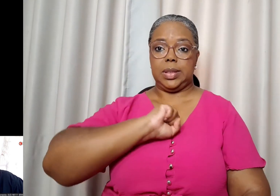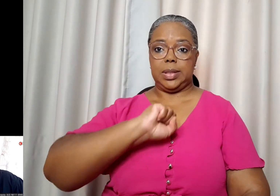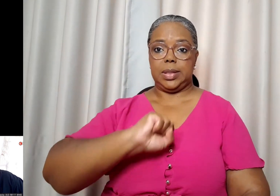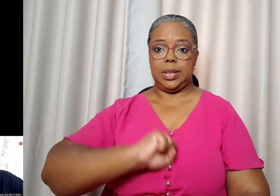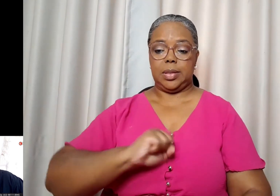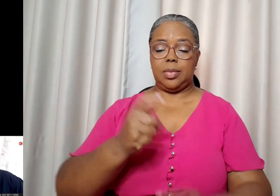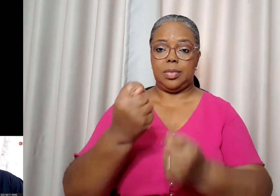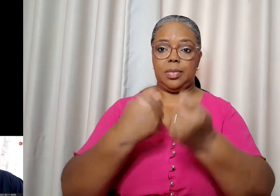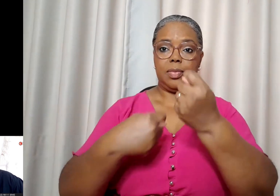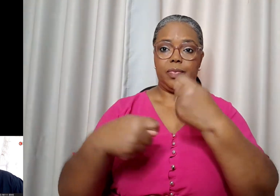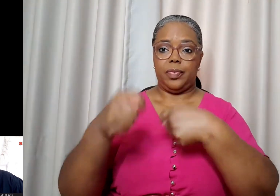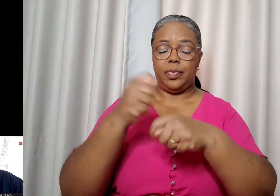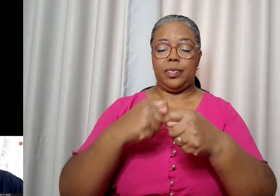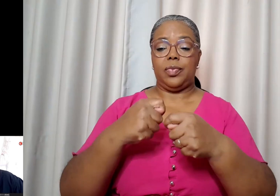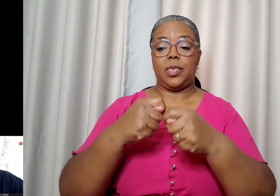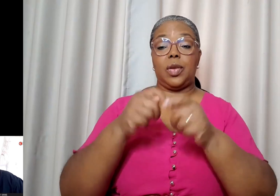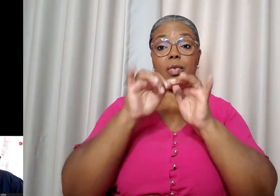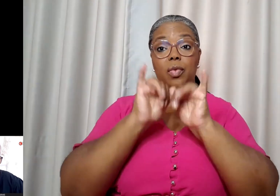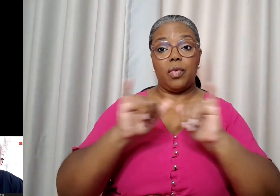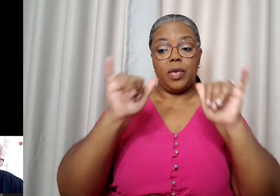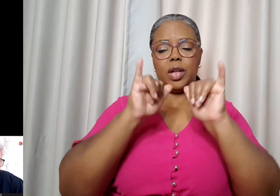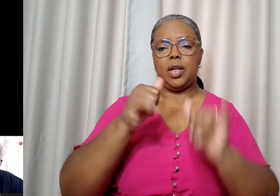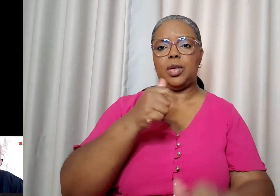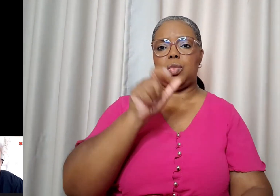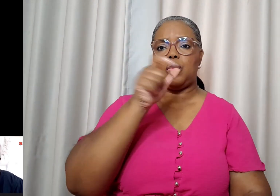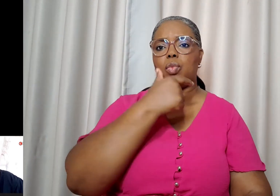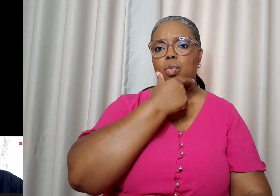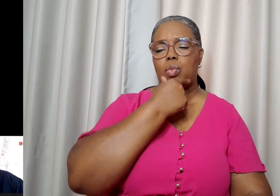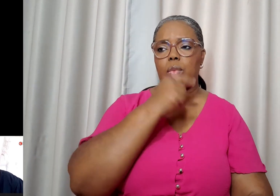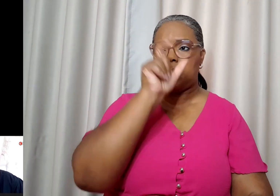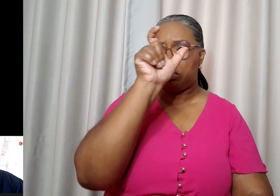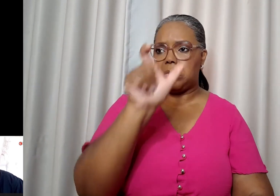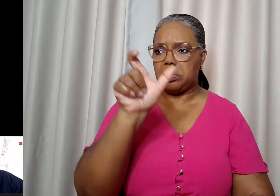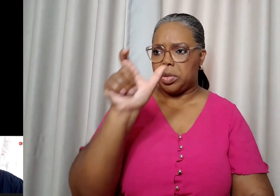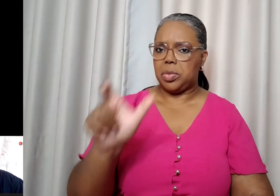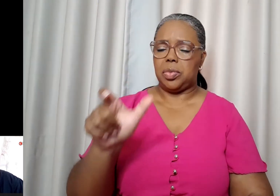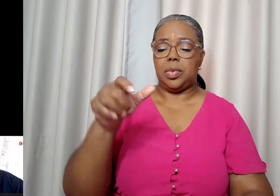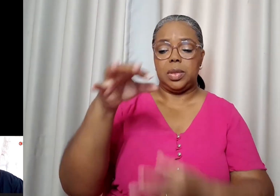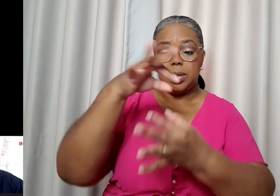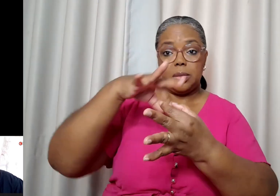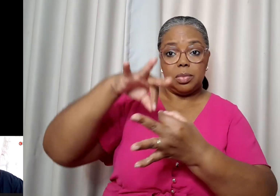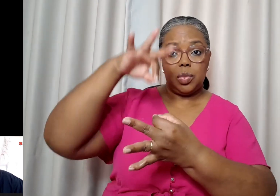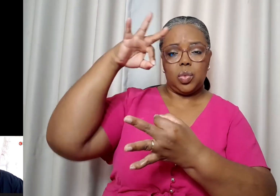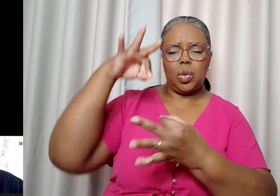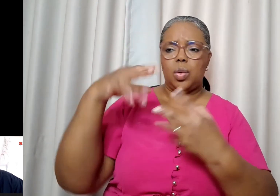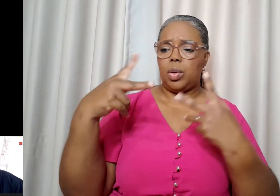tão espiritual quanto um pastor que está dentro da igreja.